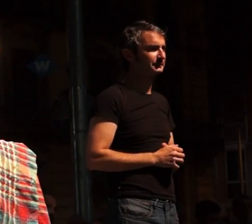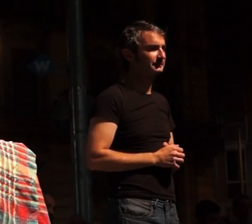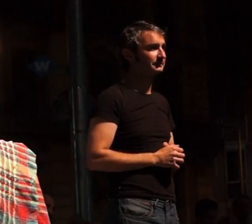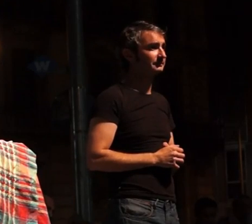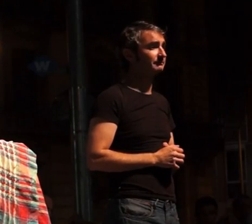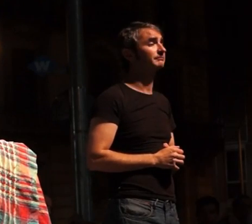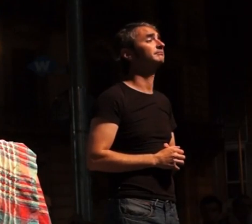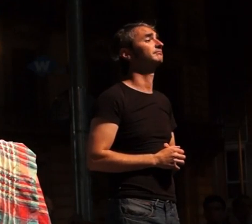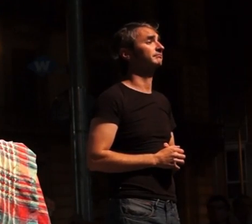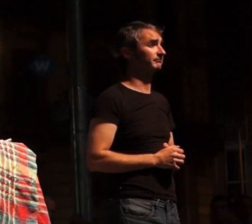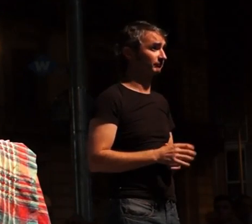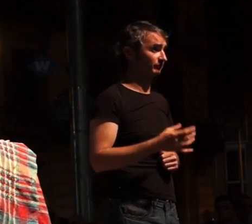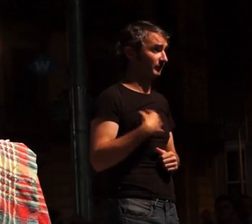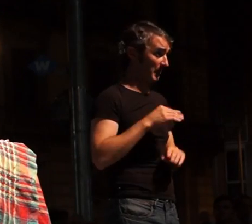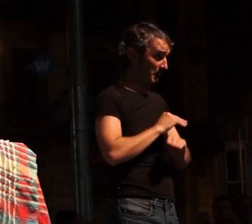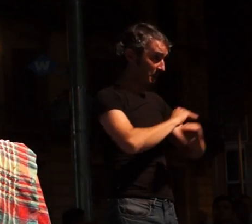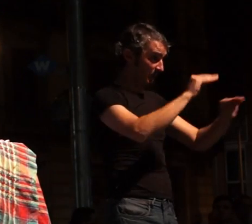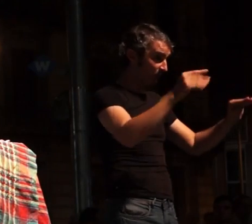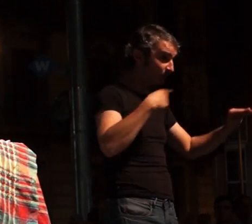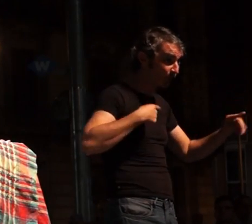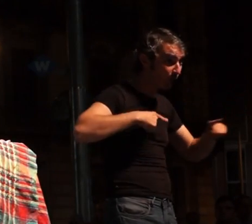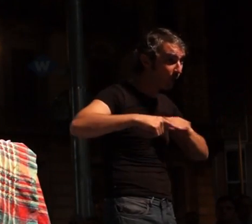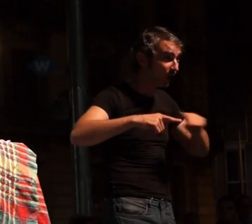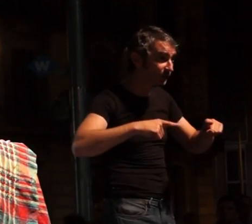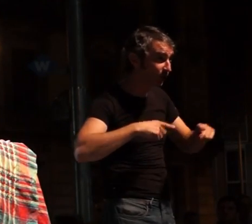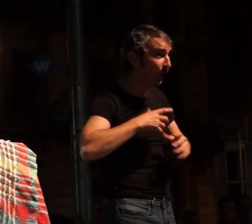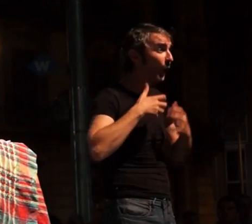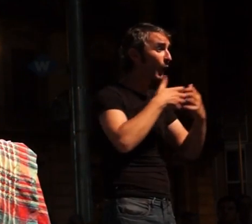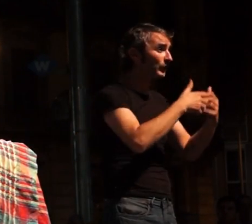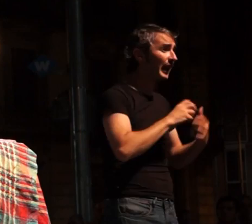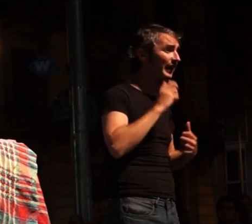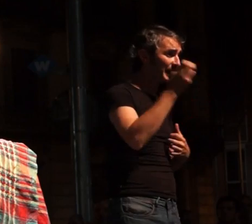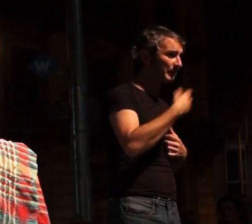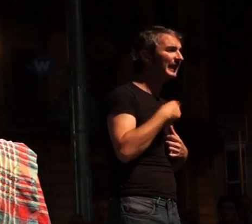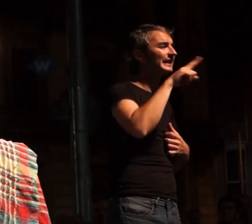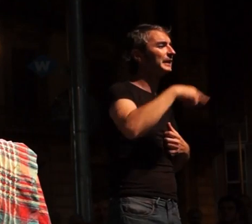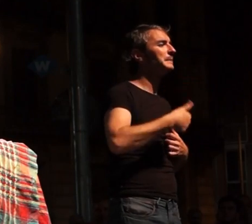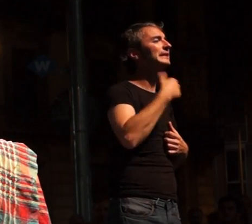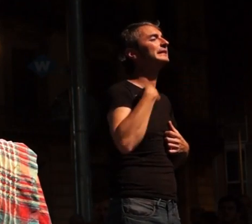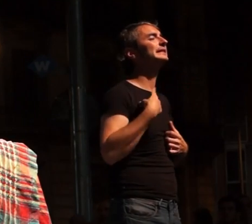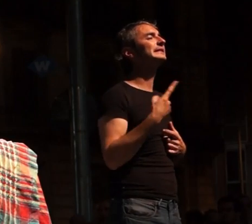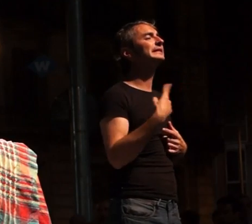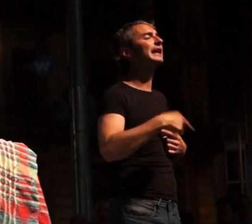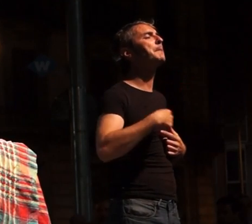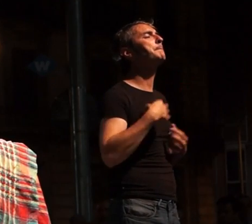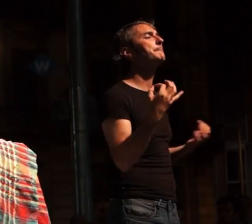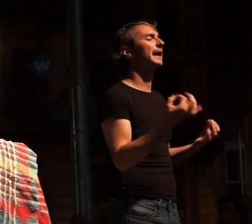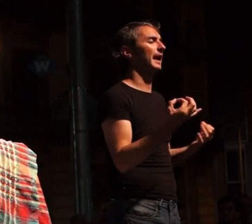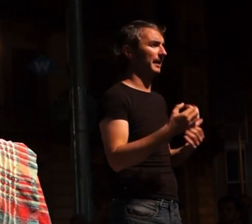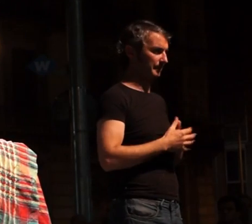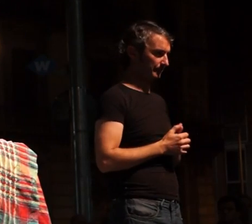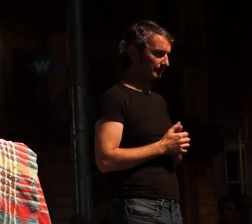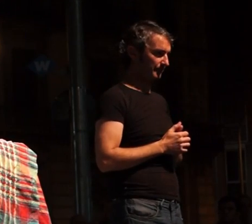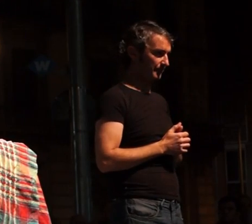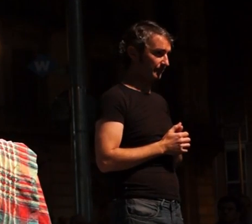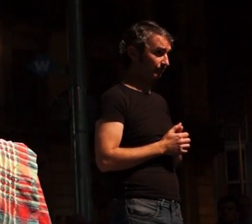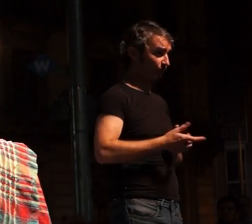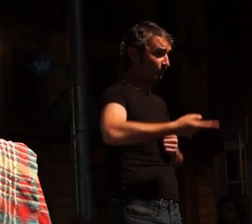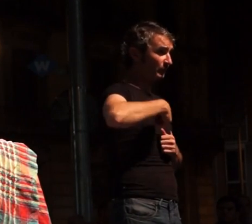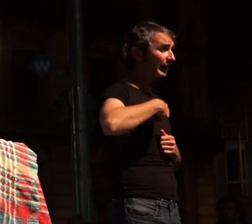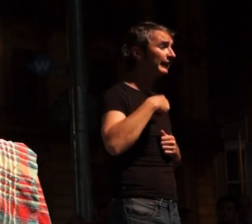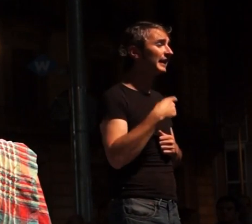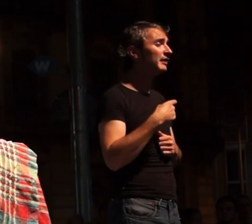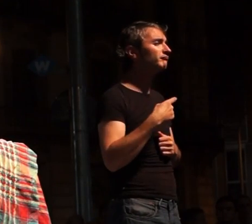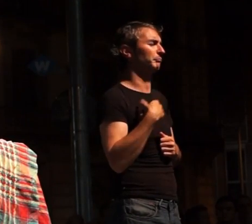I no només tenim l'organització, la lluita i les alternatives, sobretot tenim una cosa que és molt important. I és que tenim